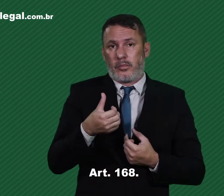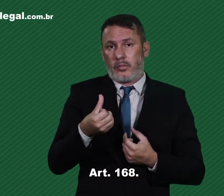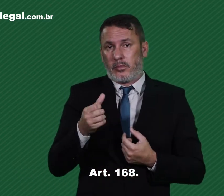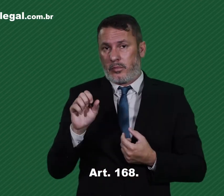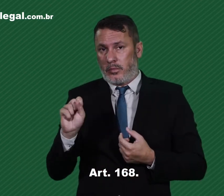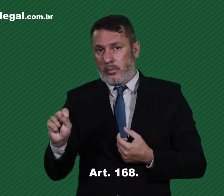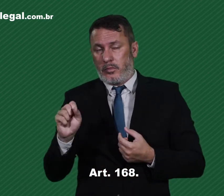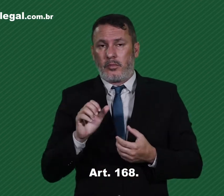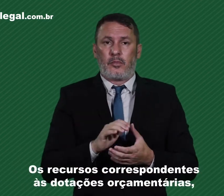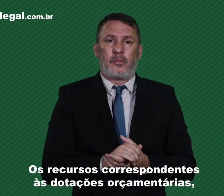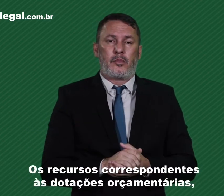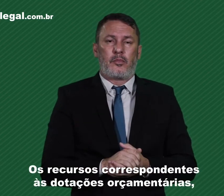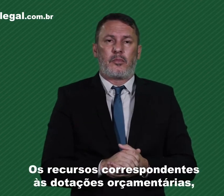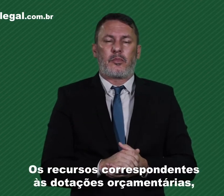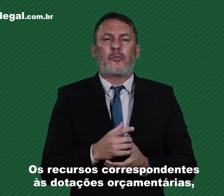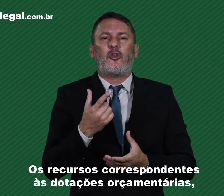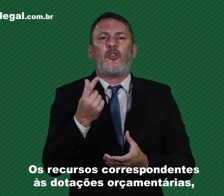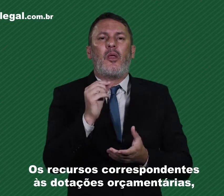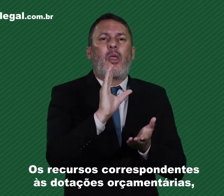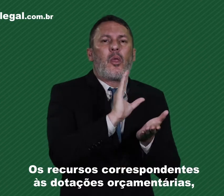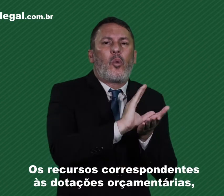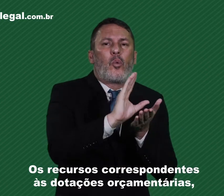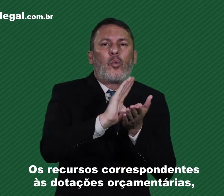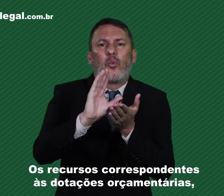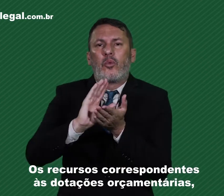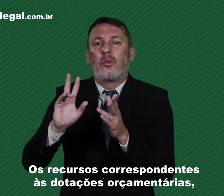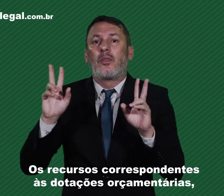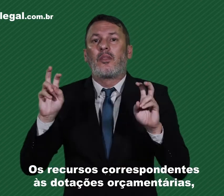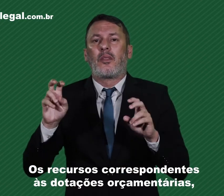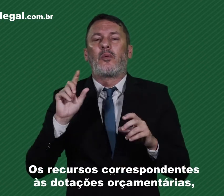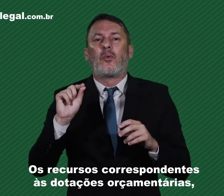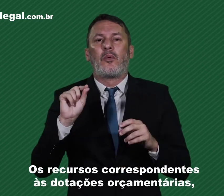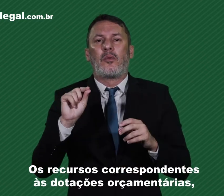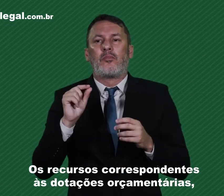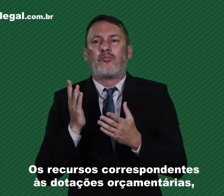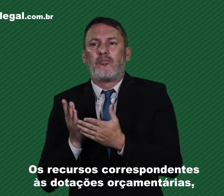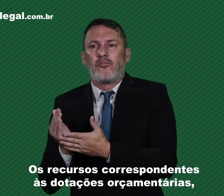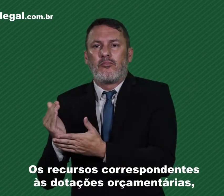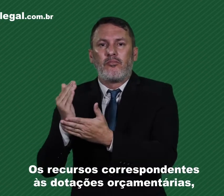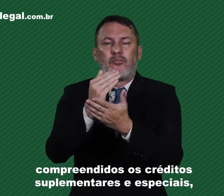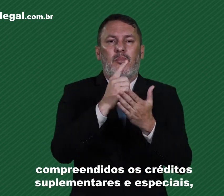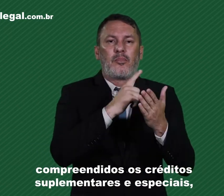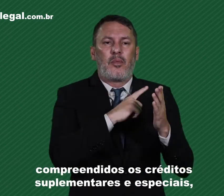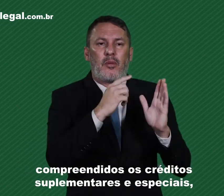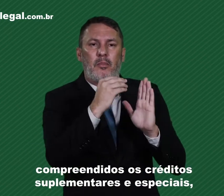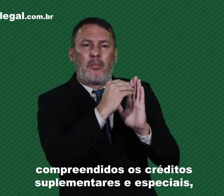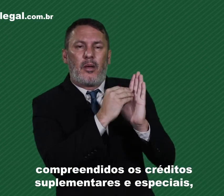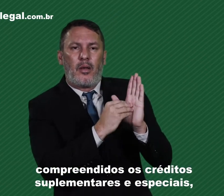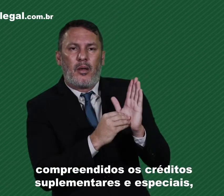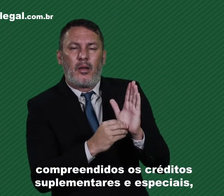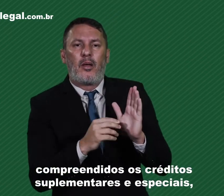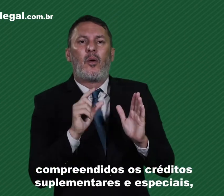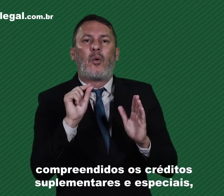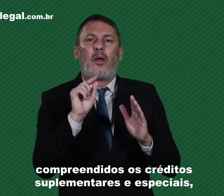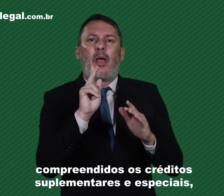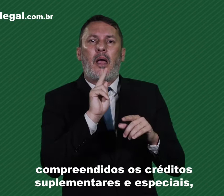168 os recursos correspondentes às dotações orçamentárias compreendidos os créditos